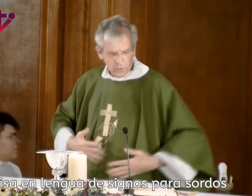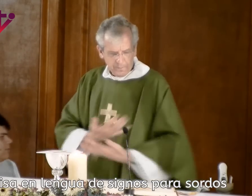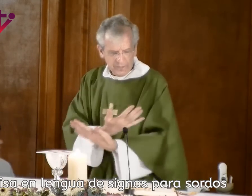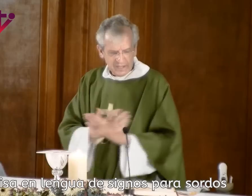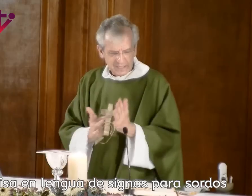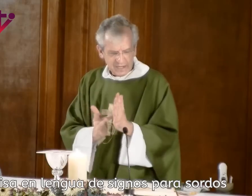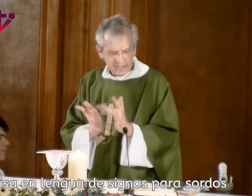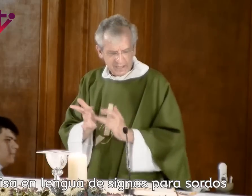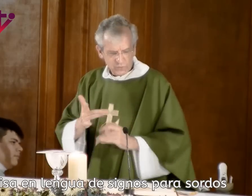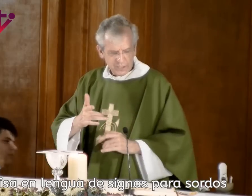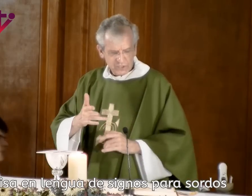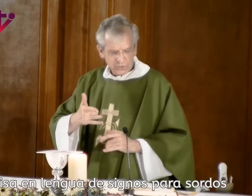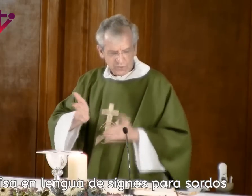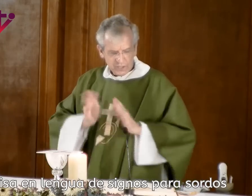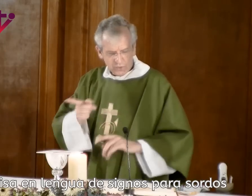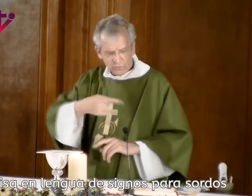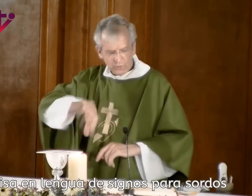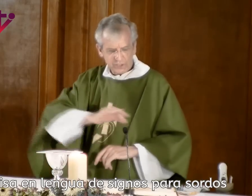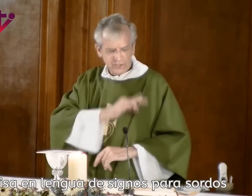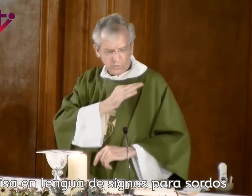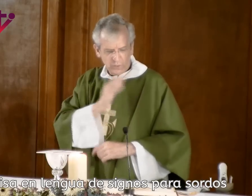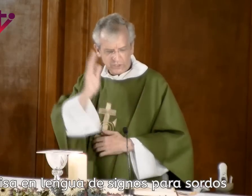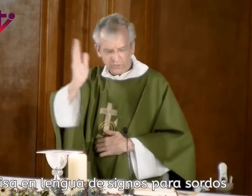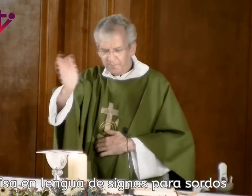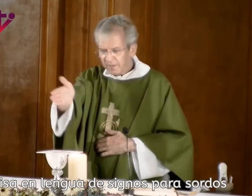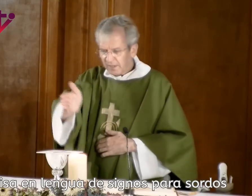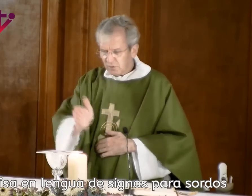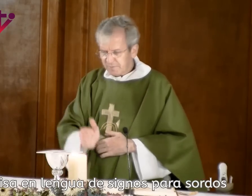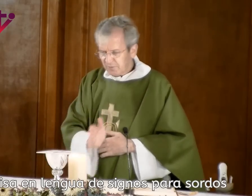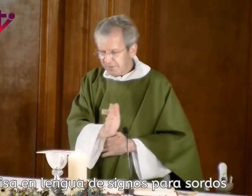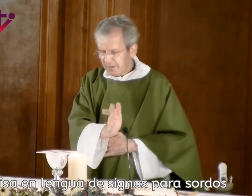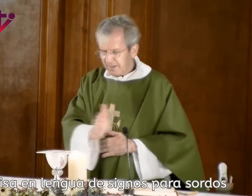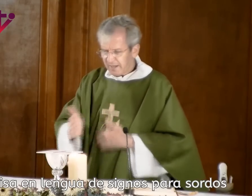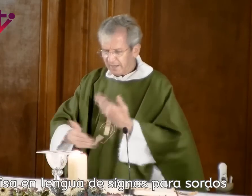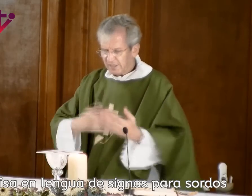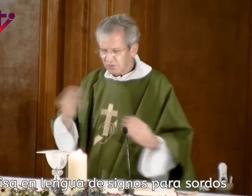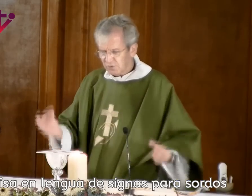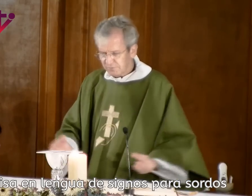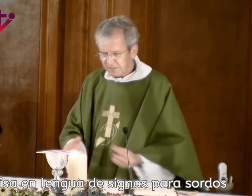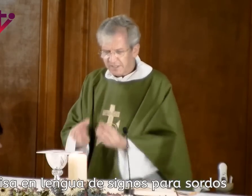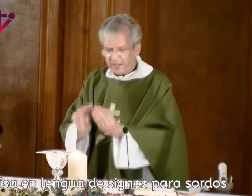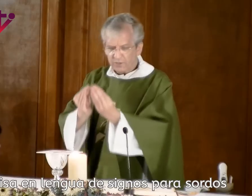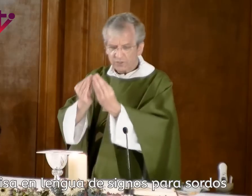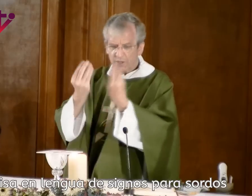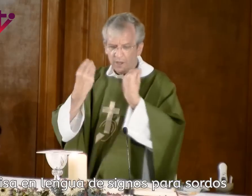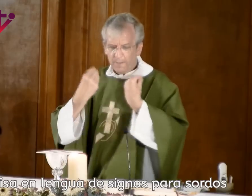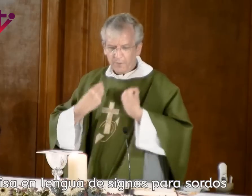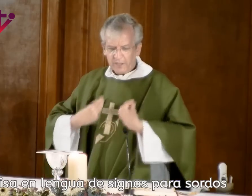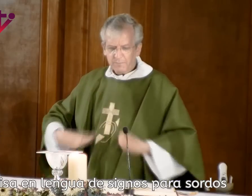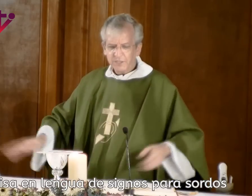cuerpo y en la sangre de Jesucristo, Hijo tuyo y Señor nuestro, que nos mandó celebrar estos misterios. Porque él